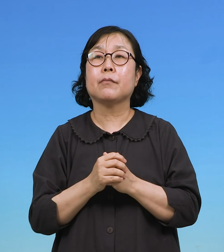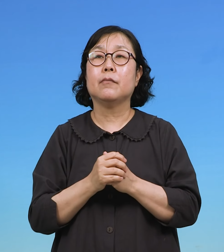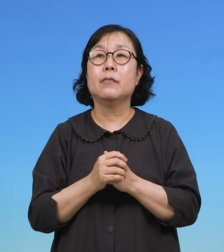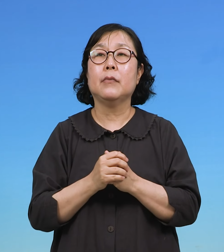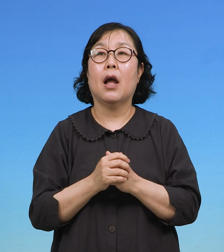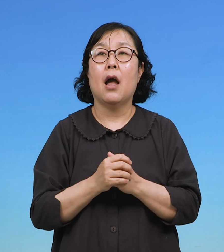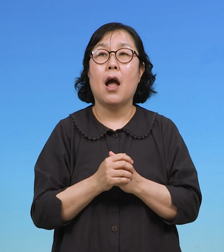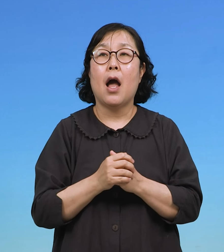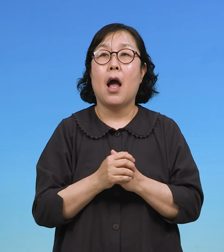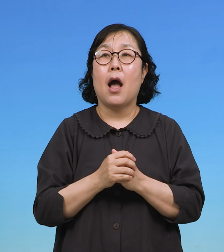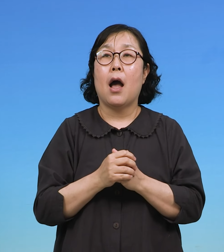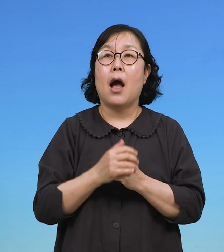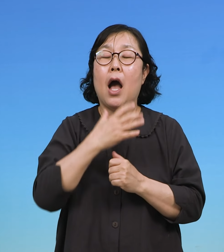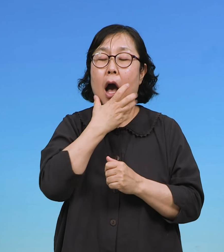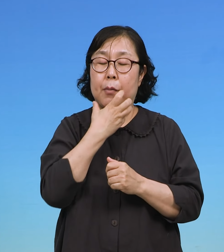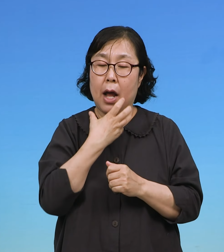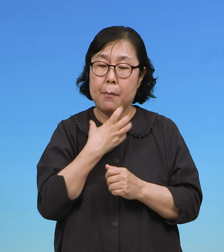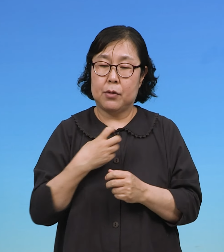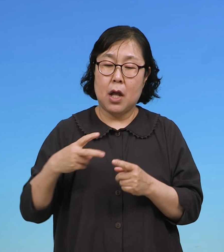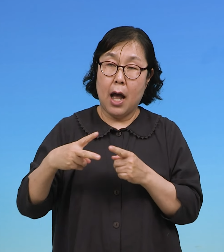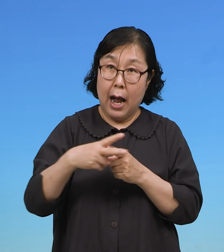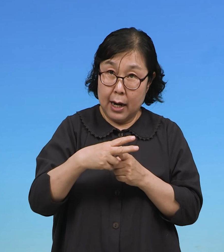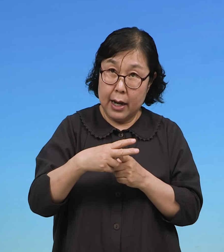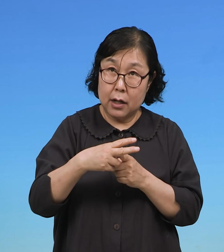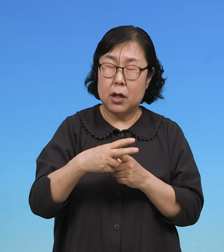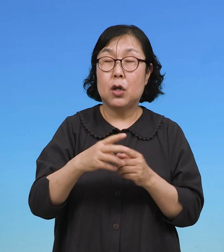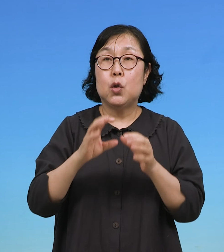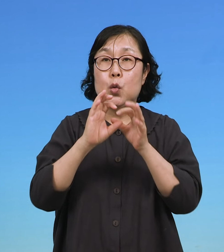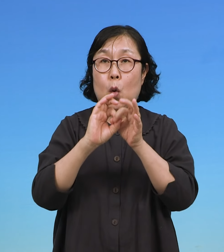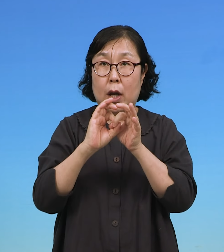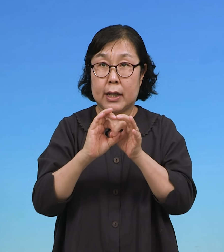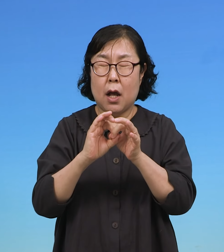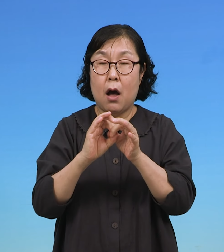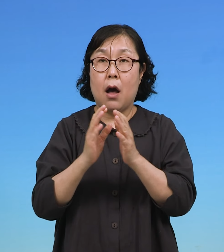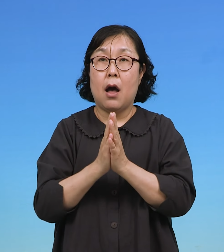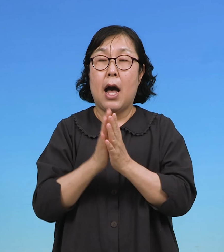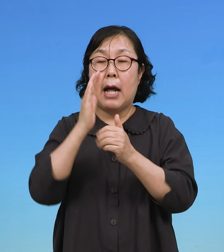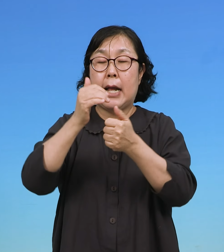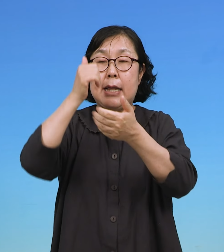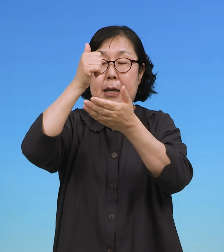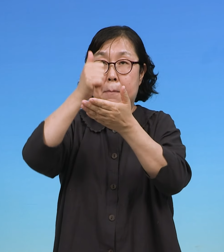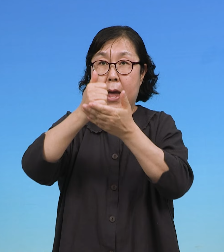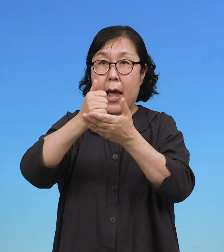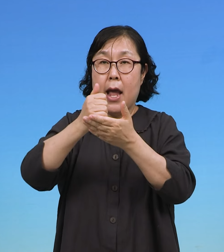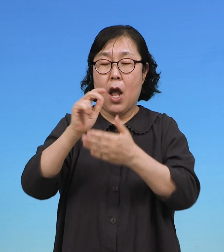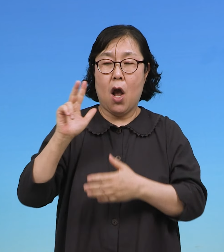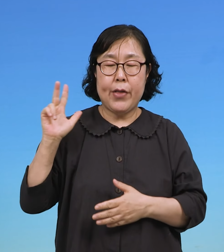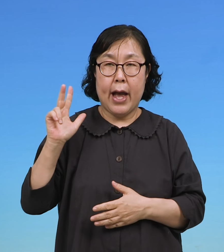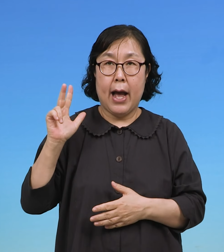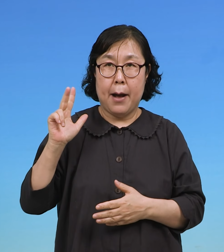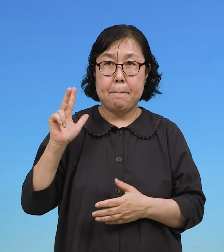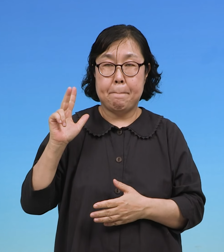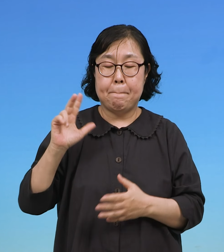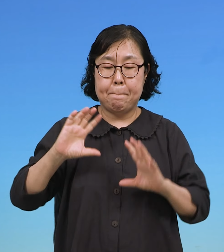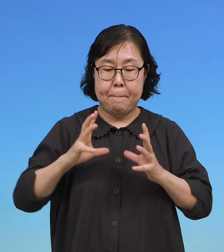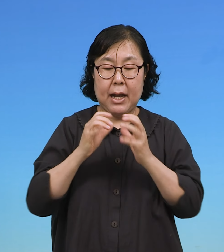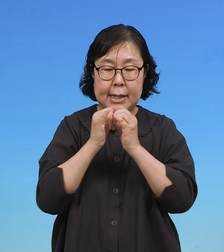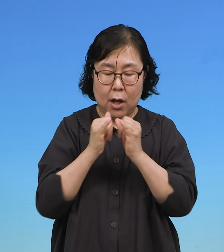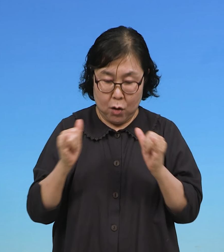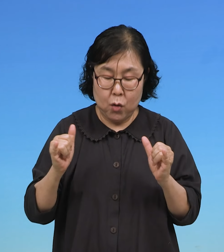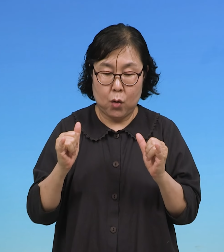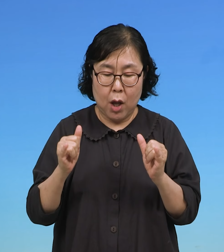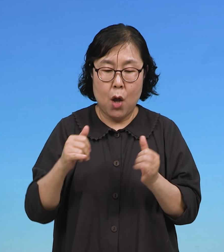이제 아브라함은 할례를 통해서 하나님의 언약 백성으로서의 위치를 회복하는 것으로 17장